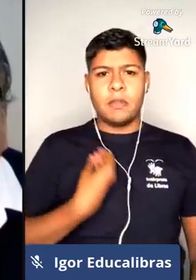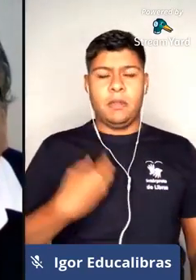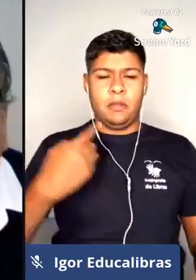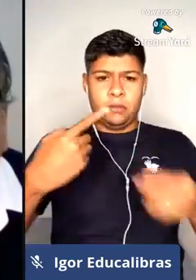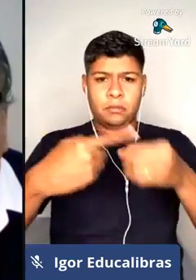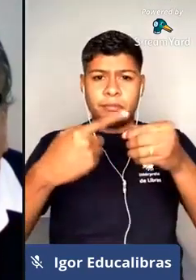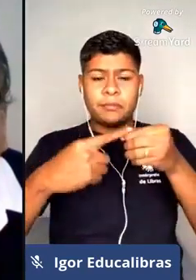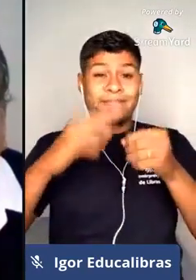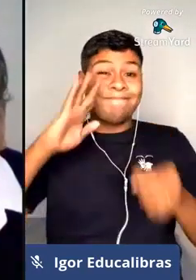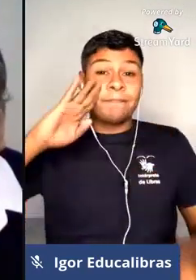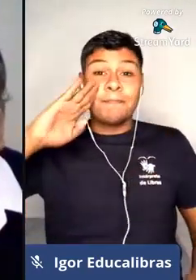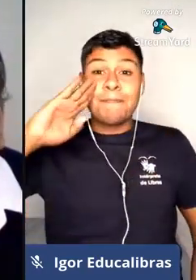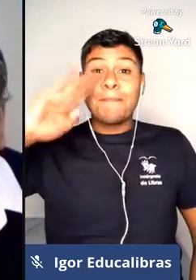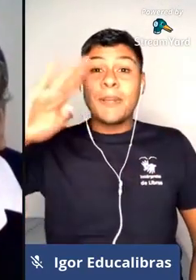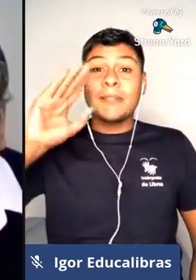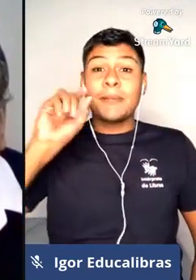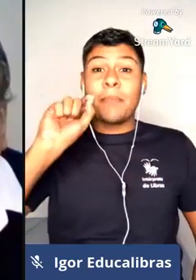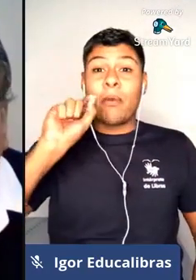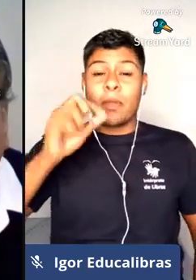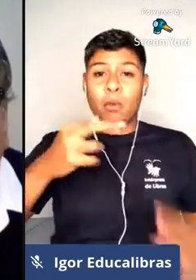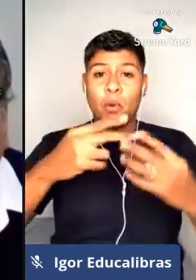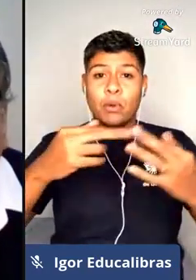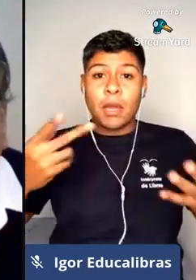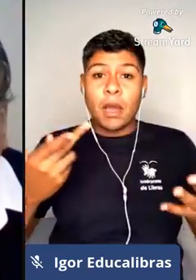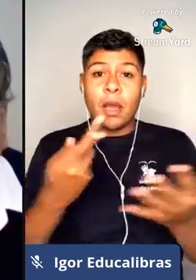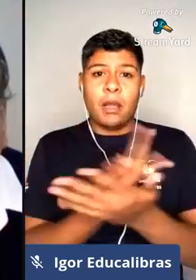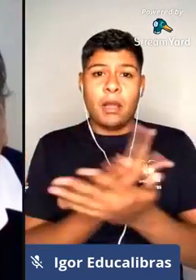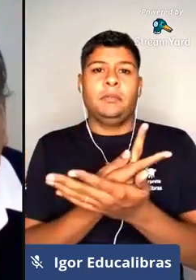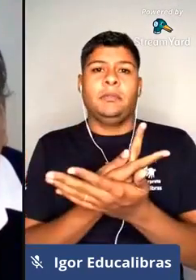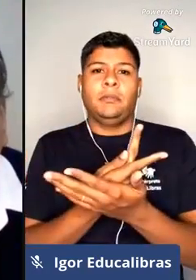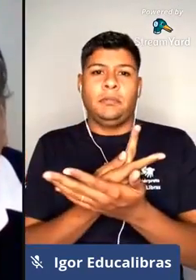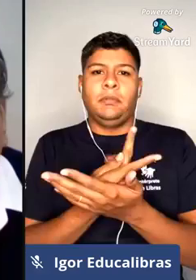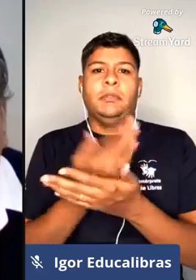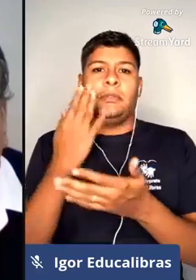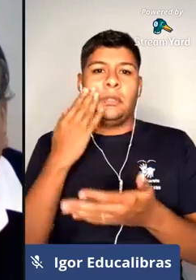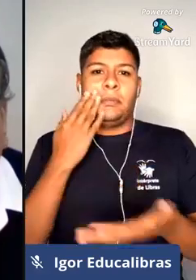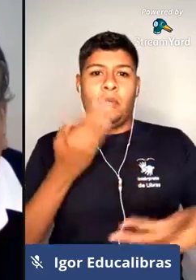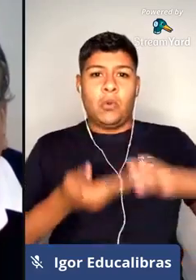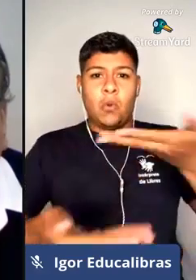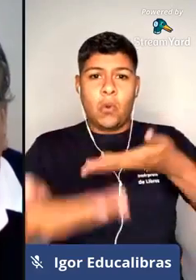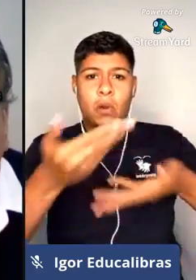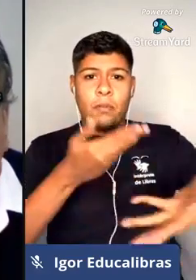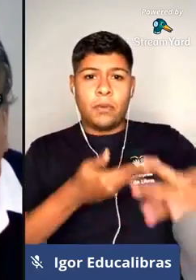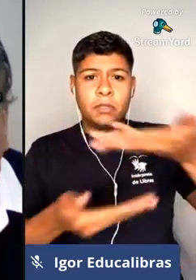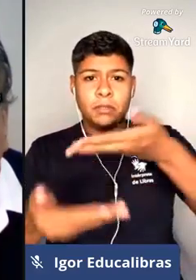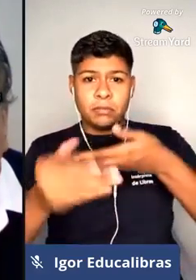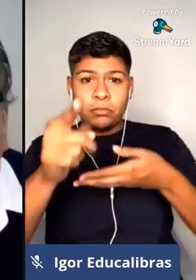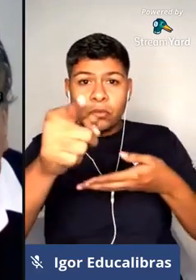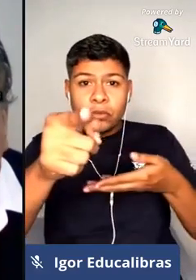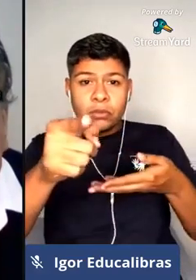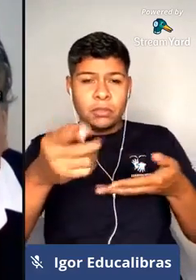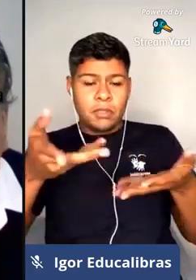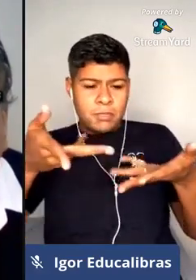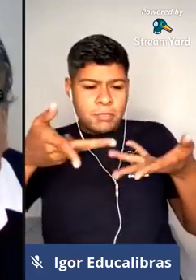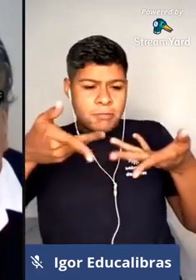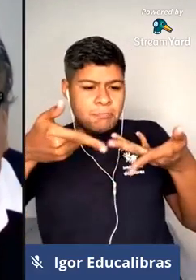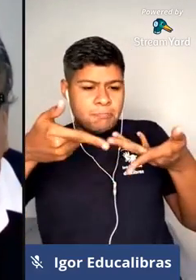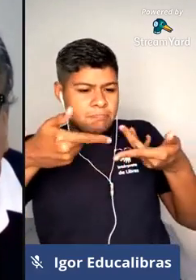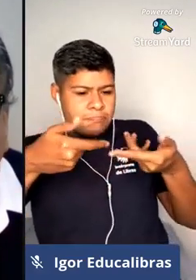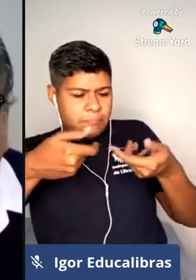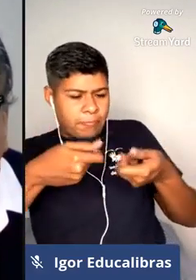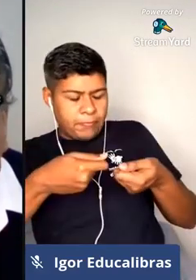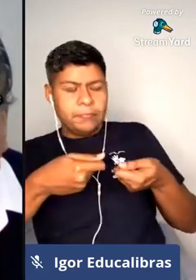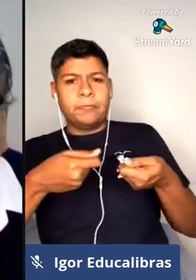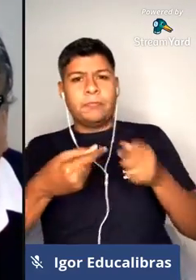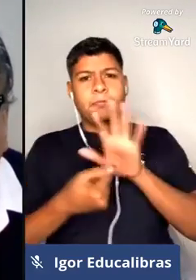é fundamental para que as coisas funcionem, até como esse elemento de colaboração que você brilhantemente tem nos